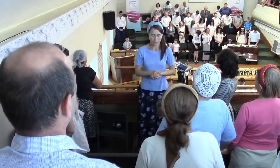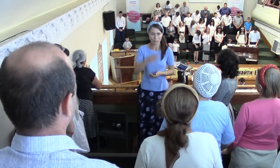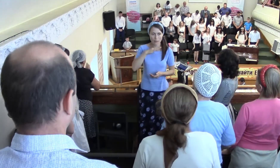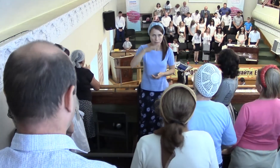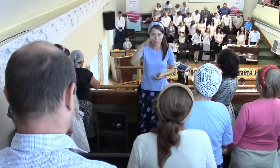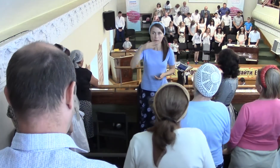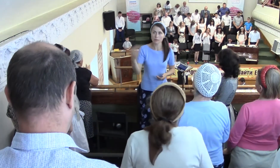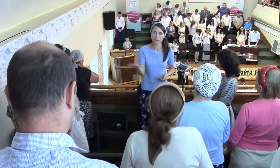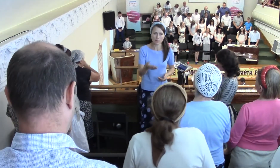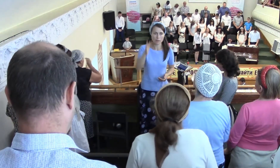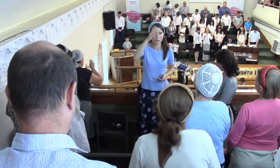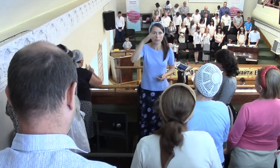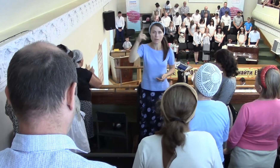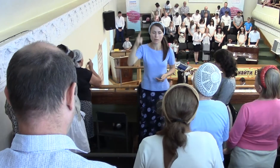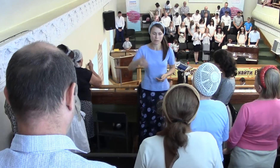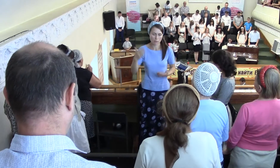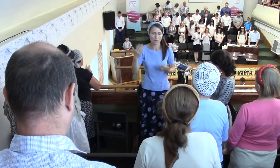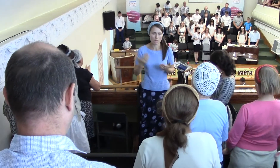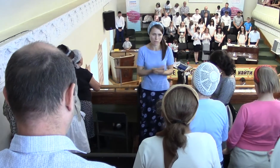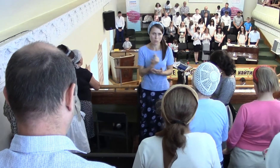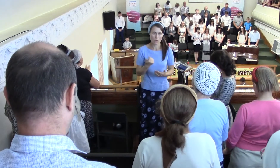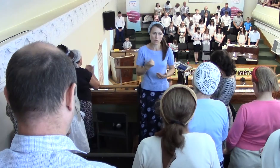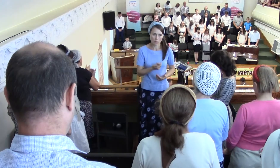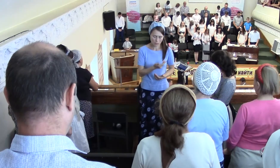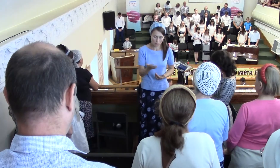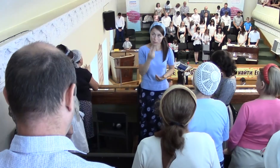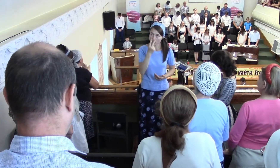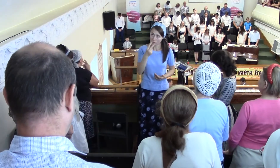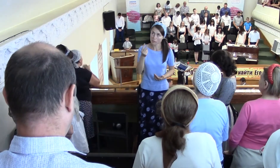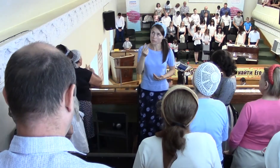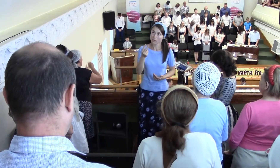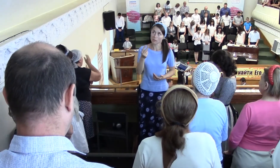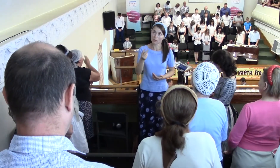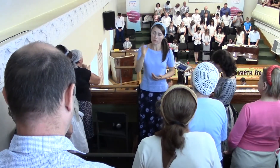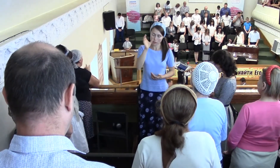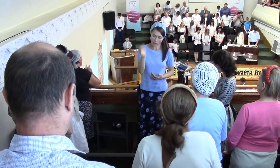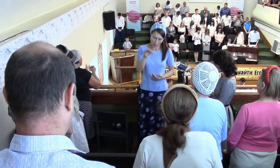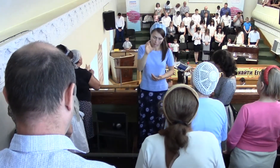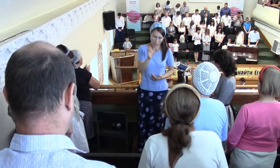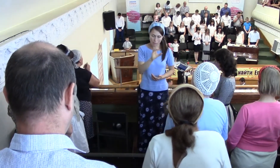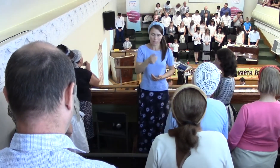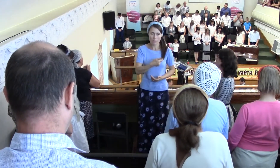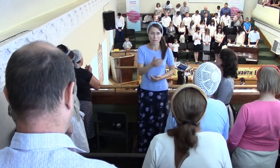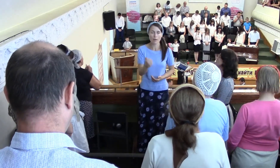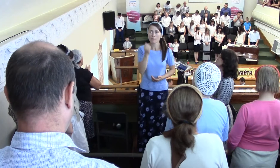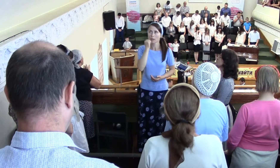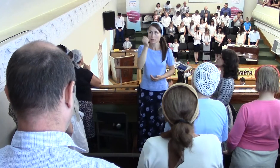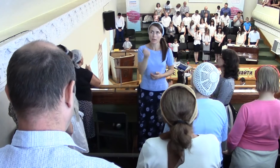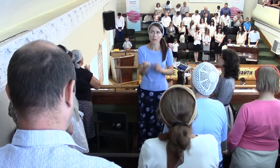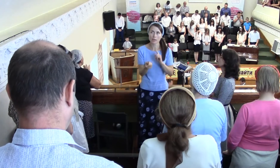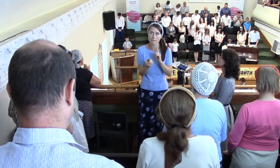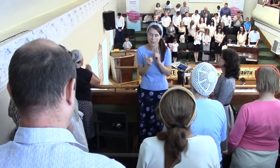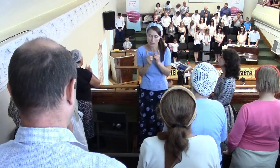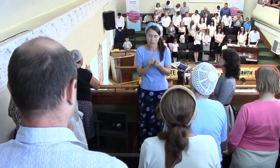Отец наш Небесный, Господь, вновь наши взоры обращены на Голгофу, и мы благодарны за заместительную